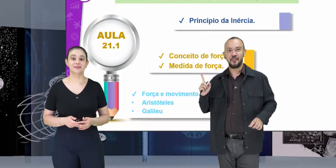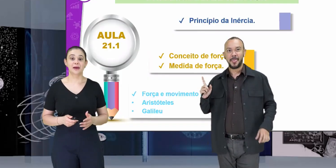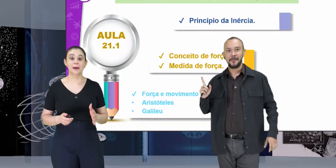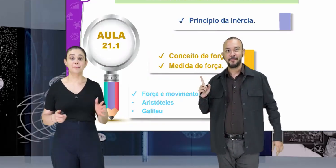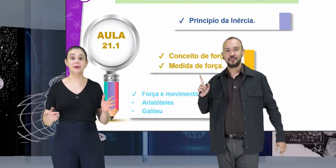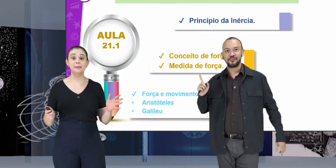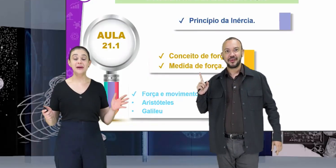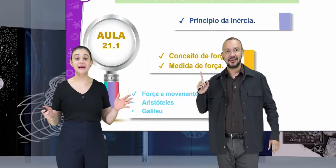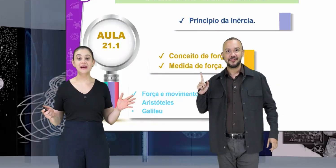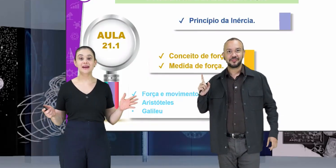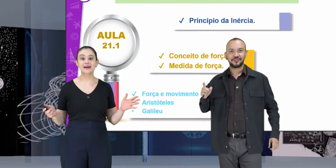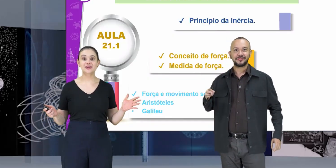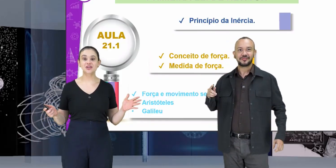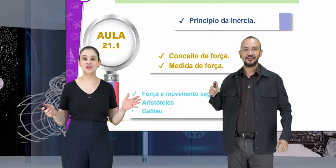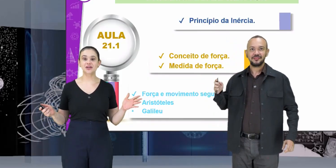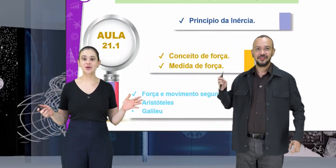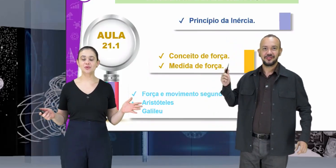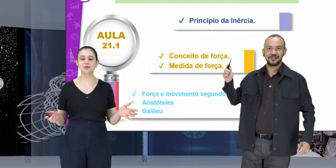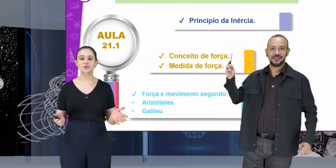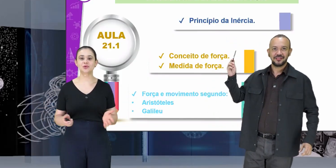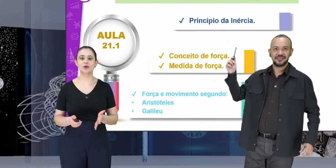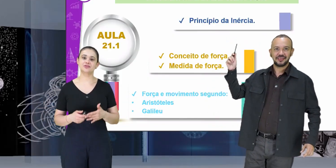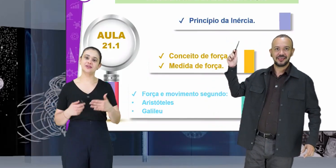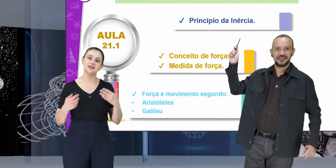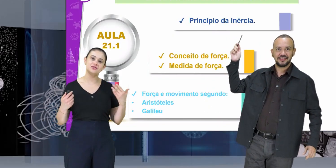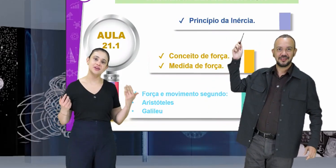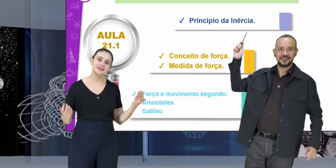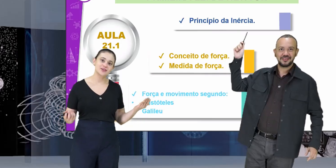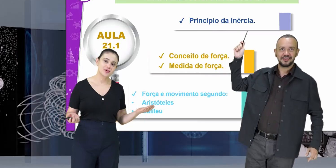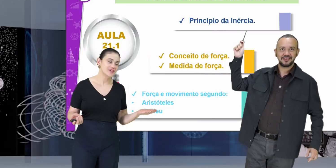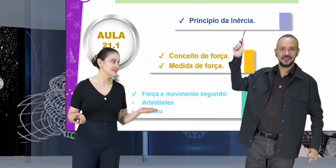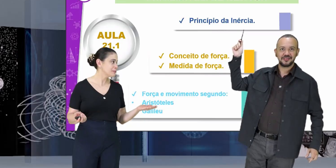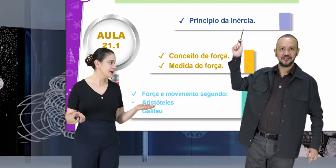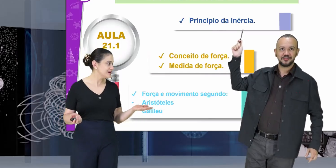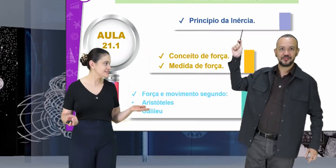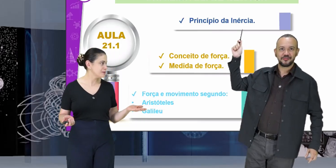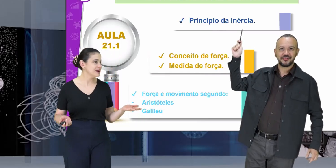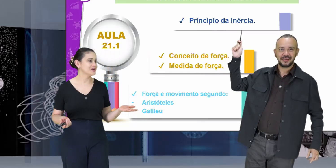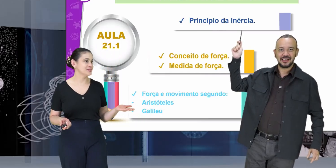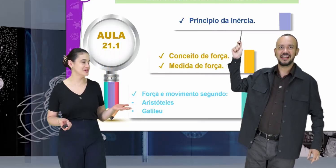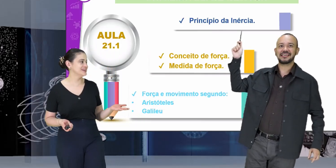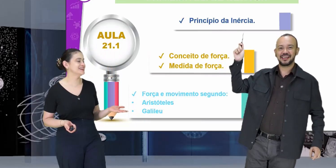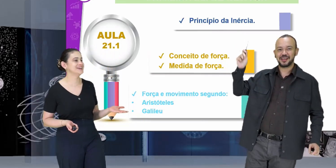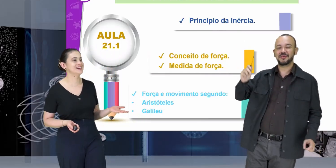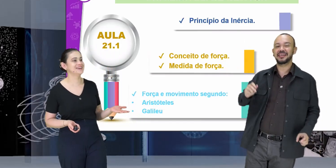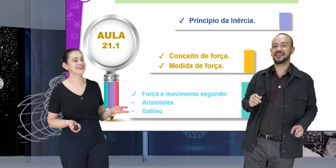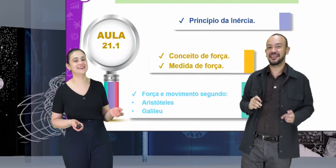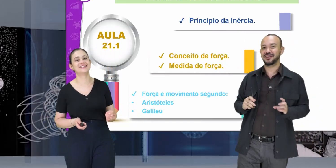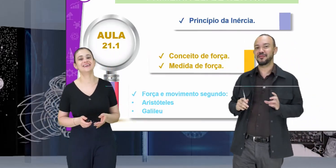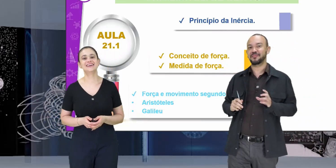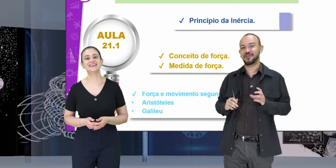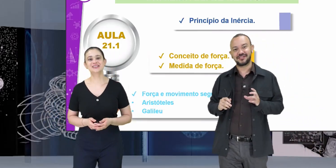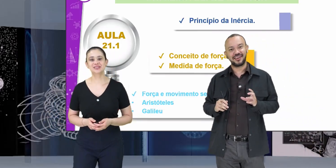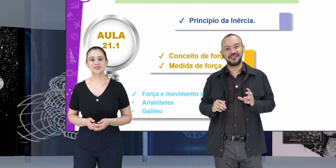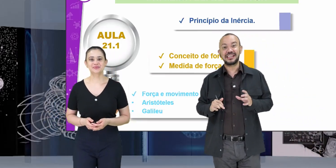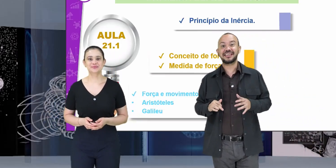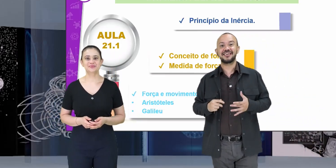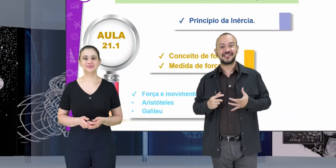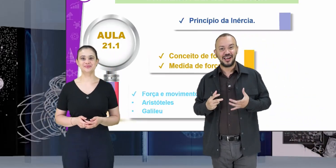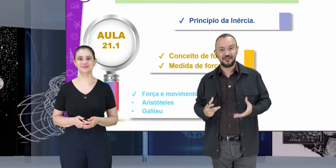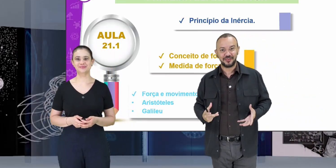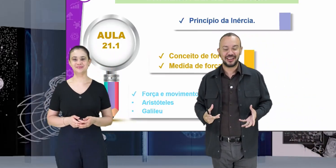hoje? Primeira lei de Newton, jovem. Significa então que vai ter mais, né, Michael? Exatamente. Ele não,